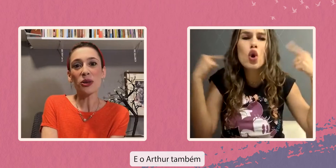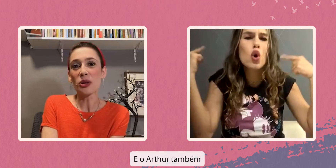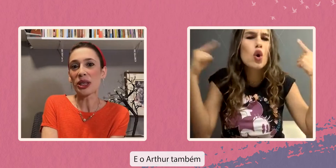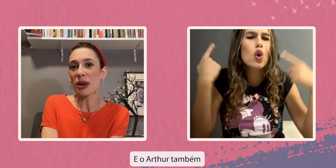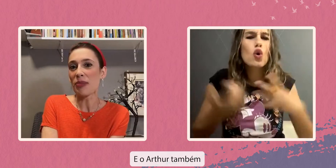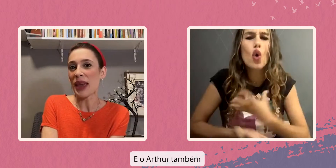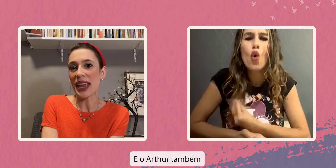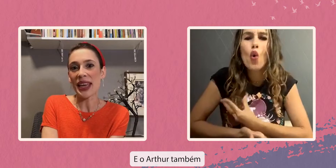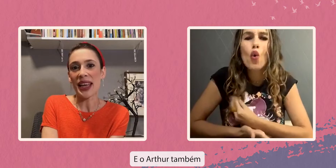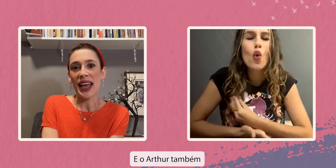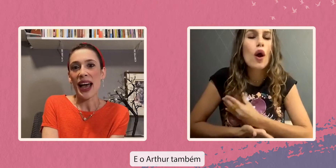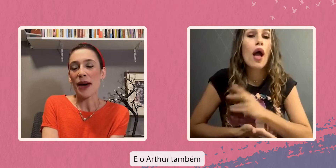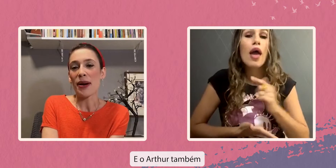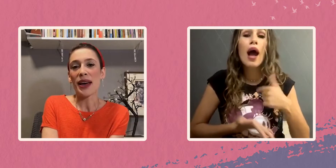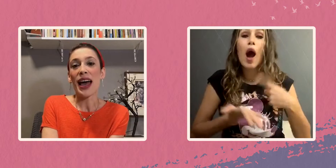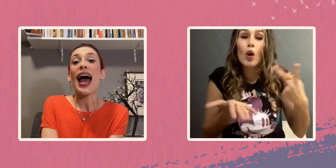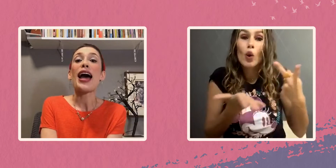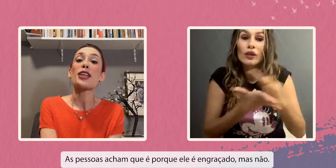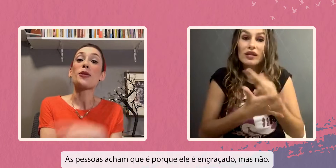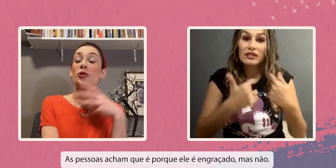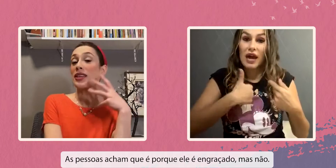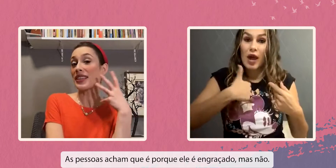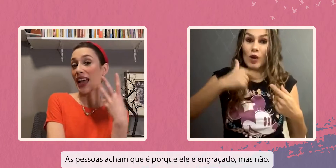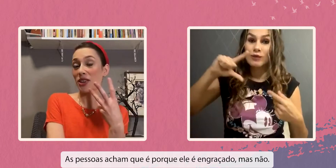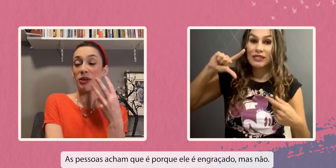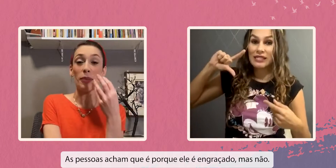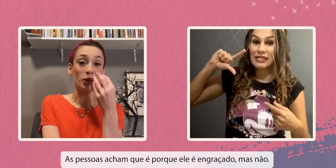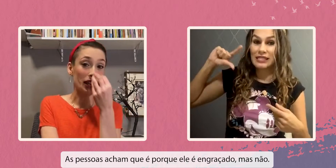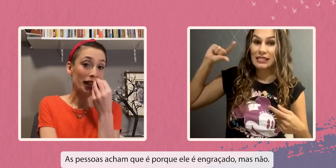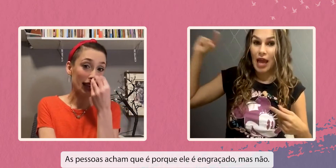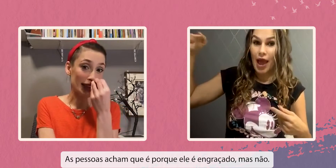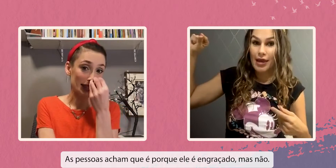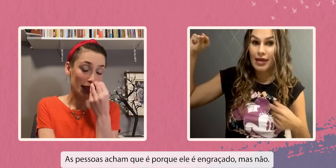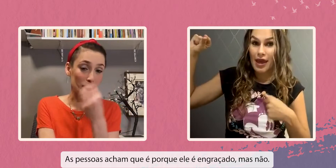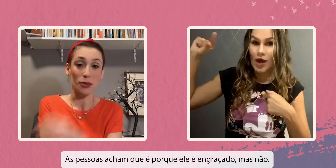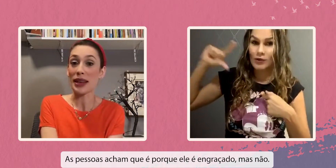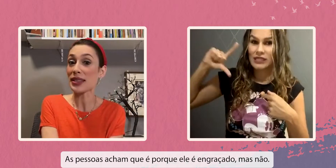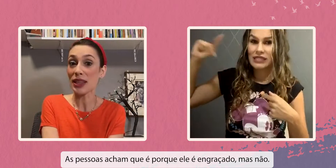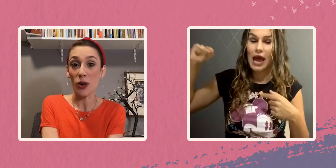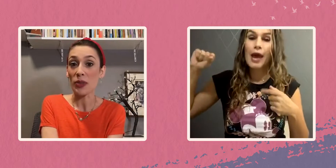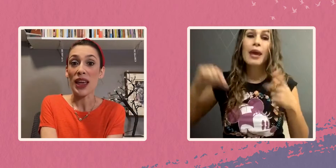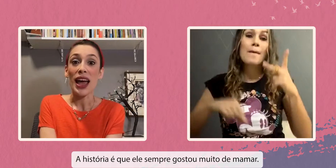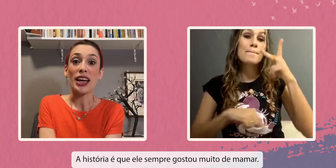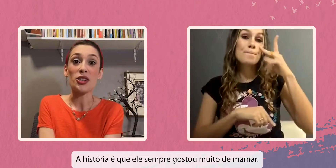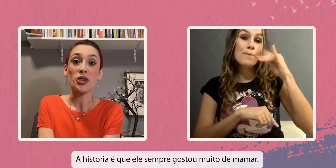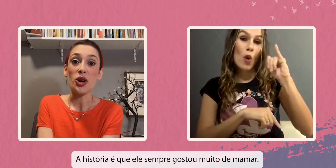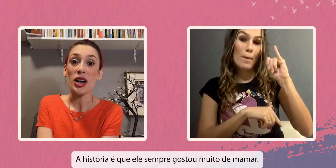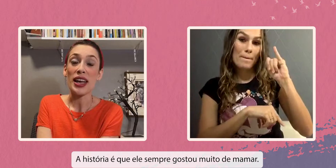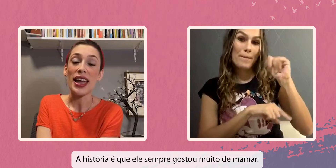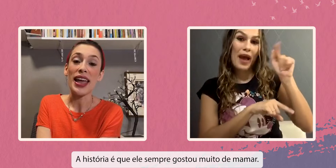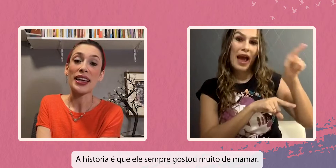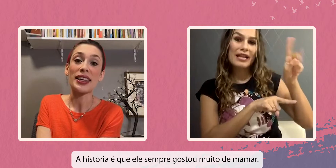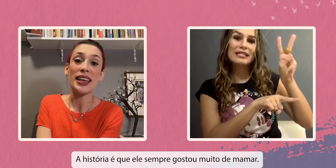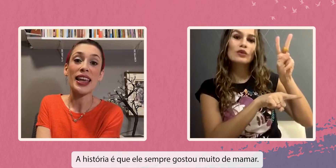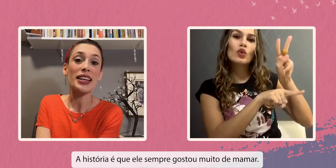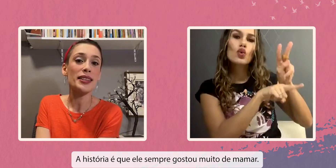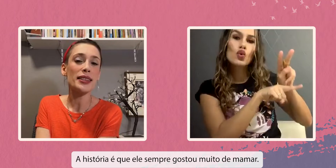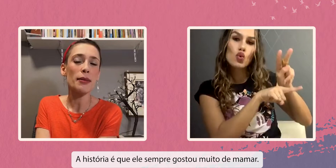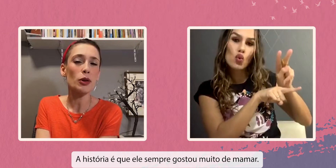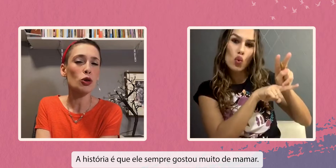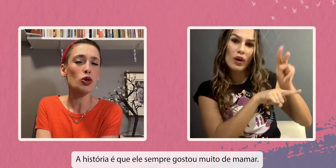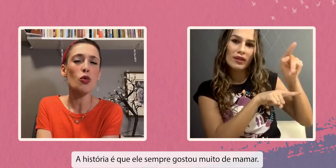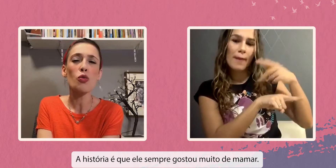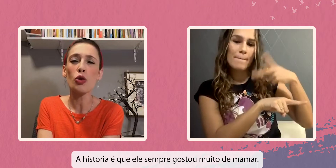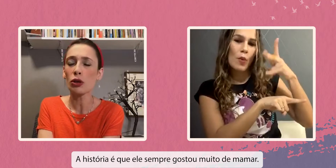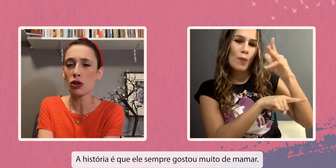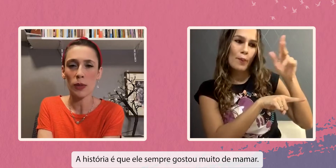E o Arthur também. As pessoas acham que é porque ele é engraçado, mas não. A história é que ele